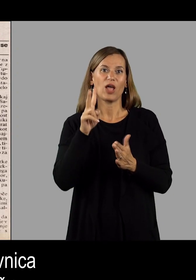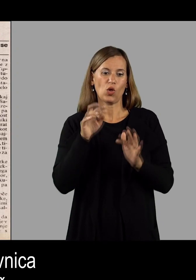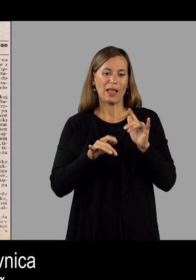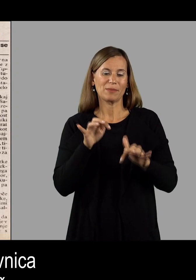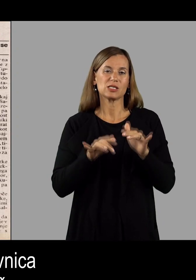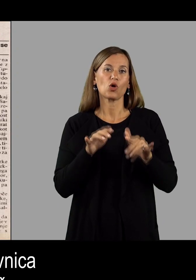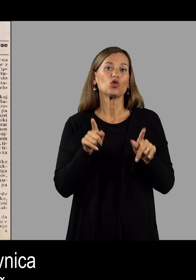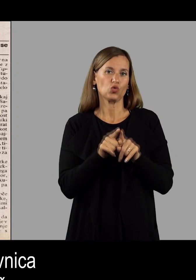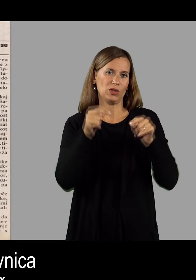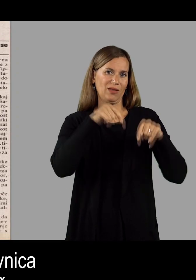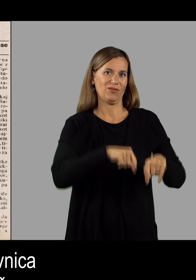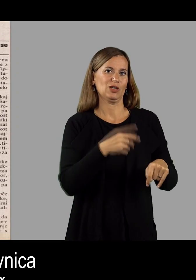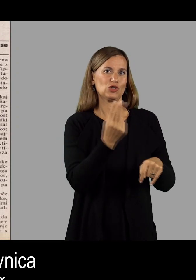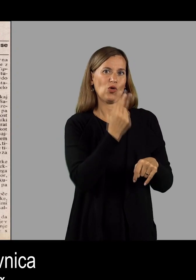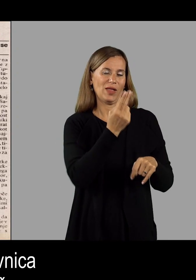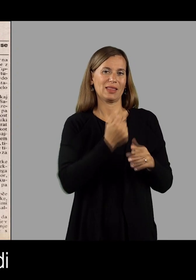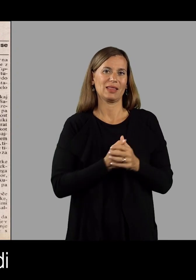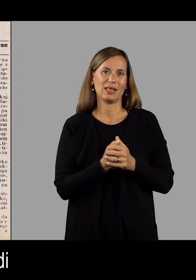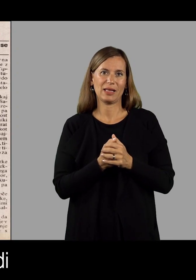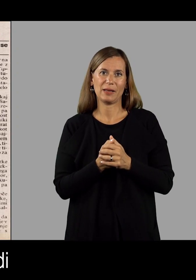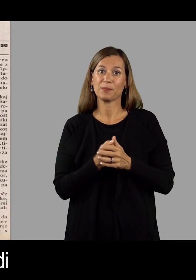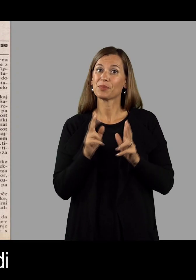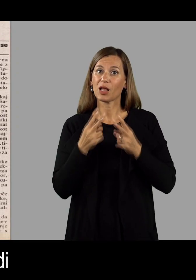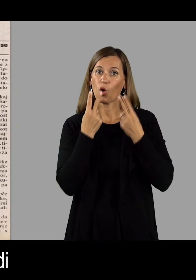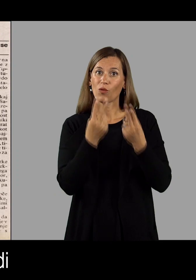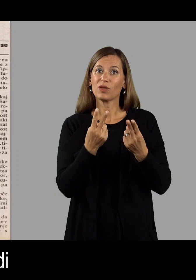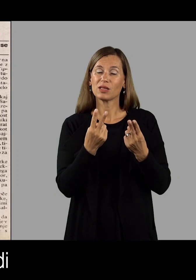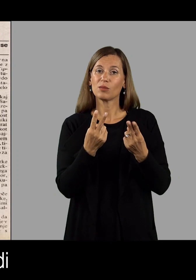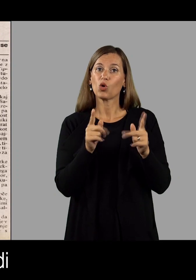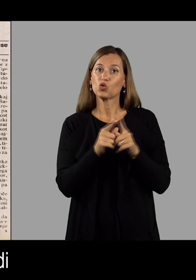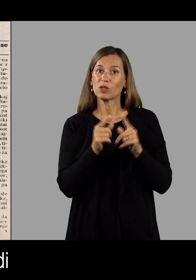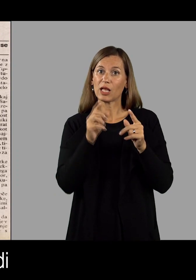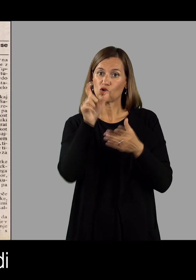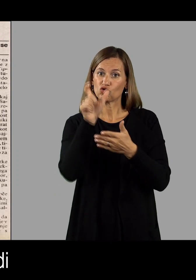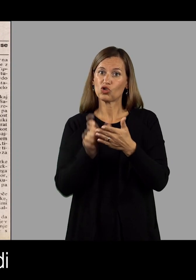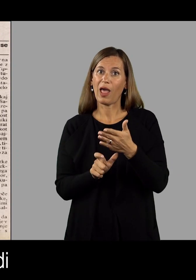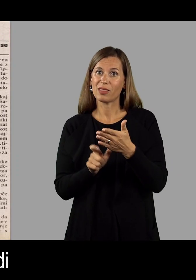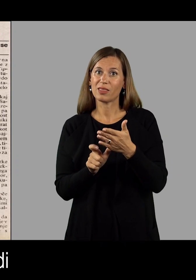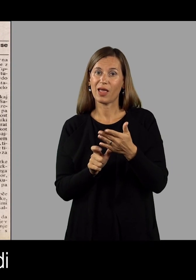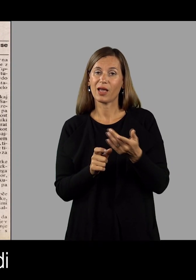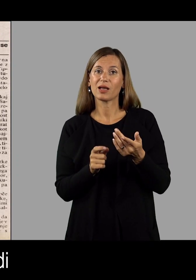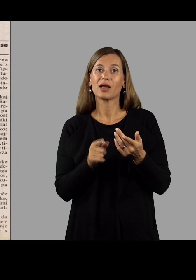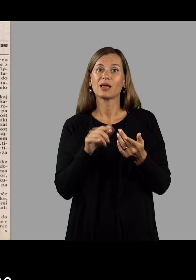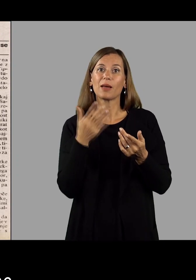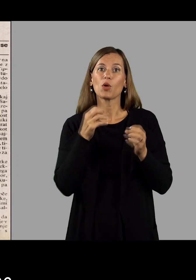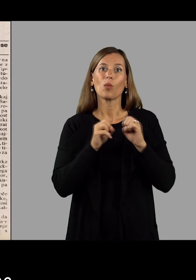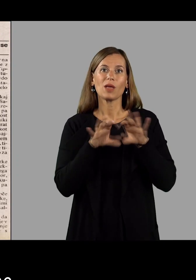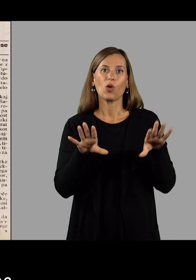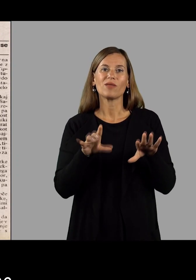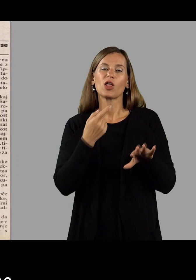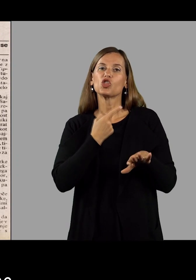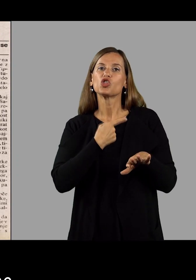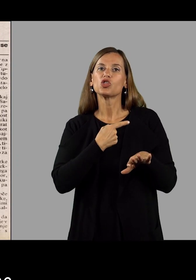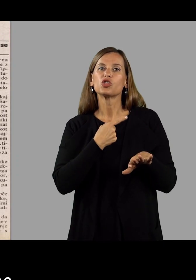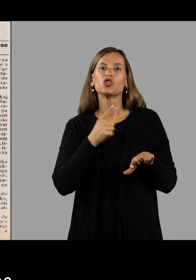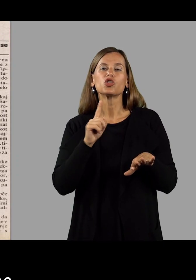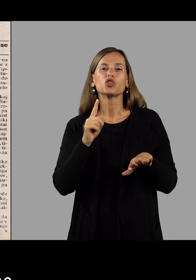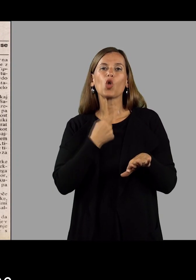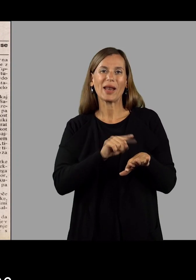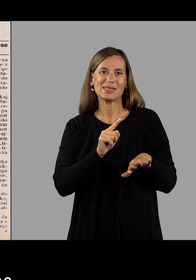Kasneje, leta 2009, se pojavi moderna različica Velotype tipkovnice, ki jo poznamo danes. 2019 pa